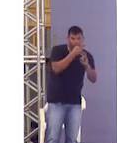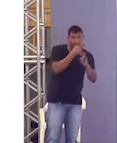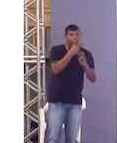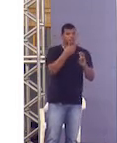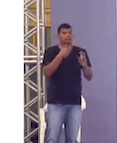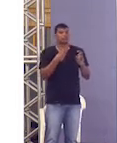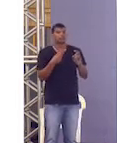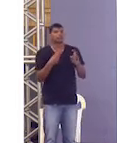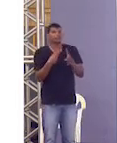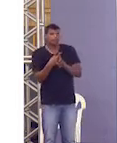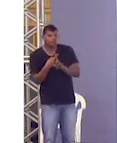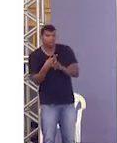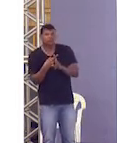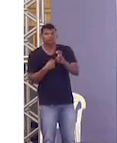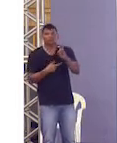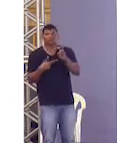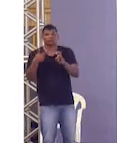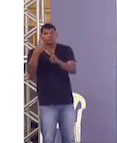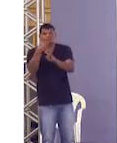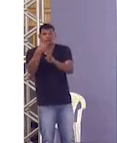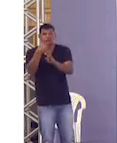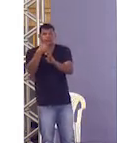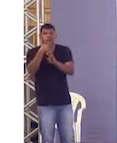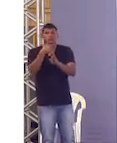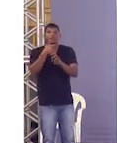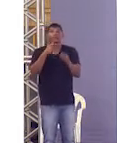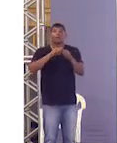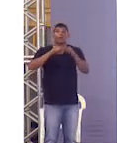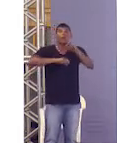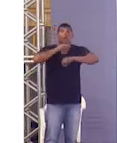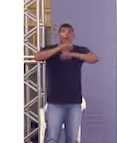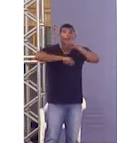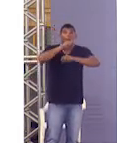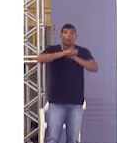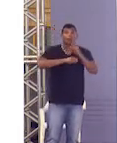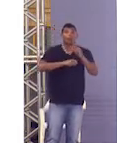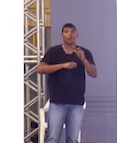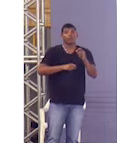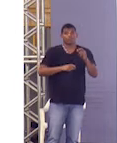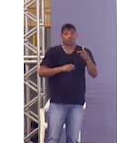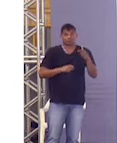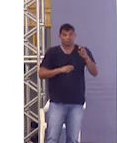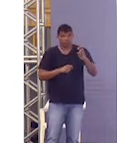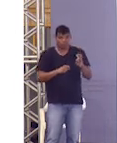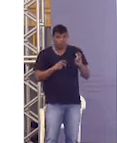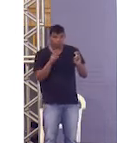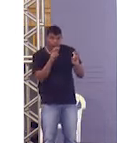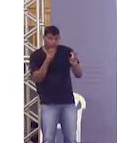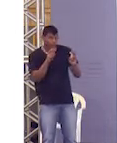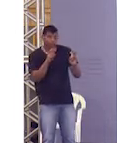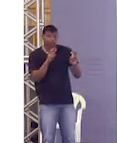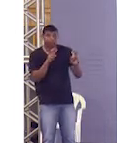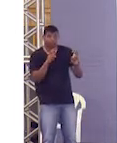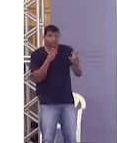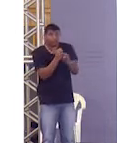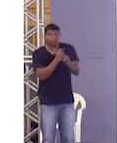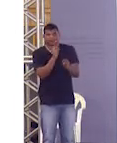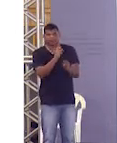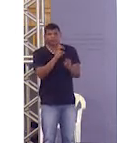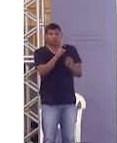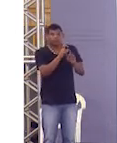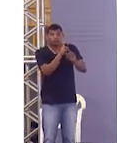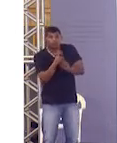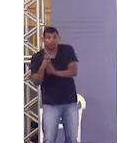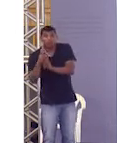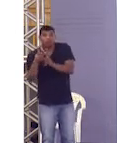fazer. Repete a base e soma os expoentes. E se for uma